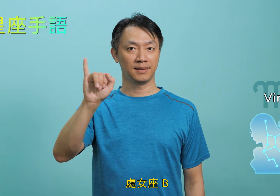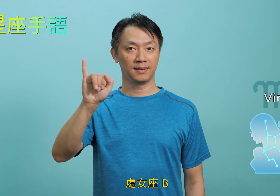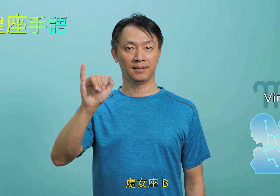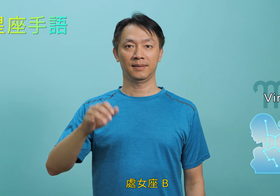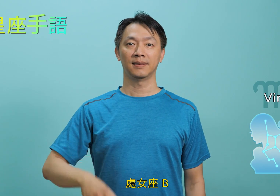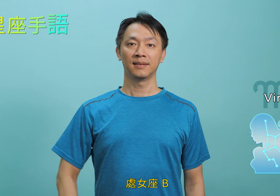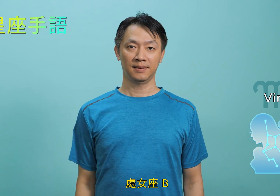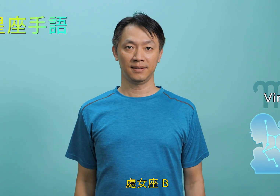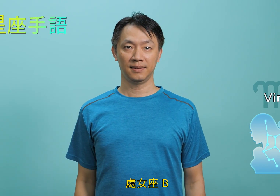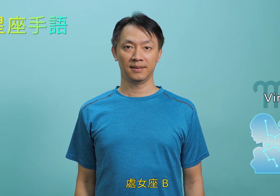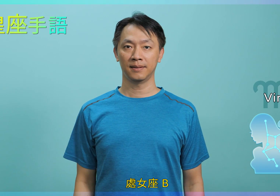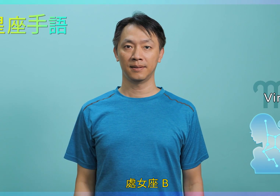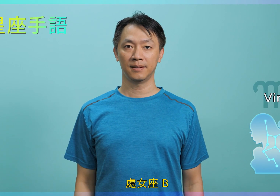处女座 B，